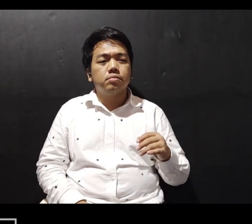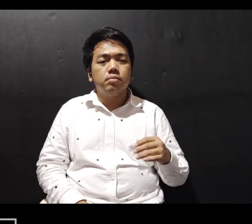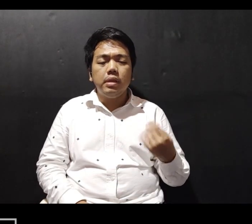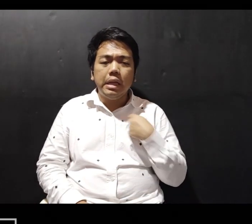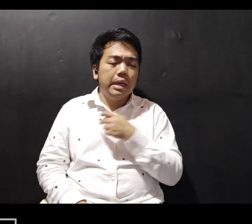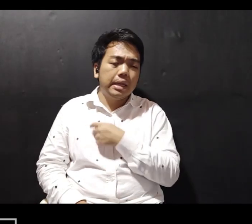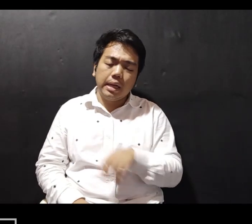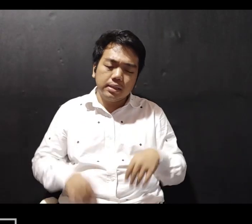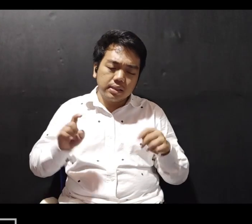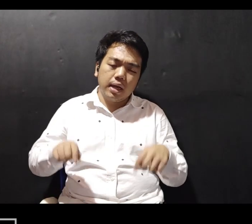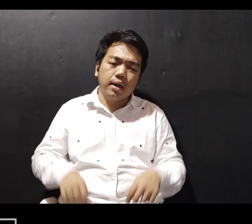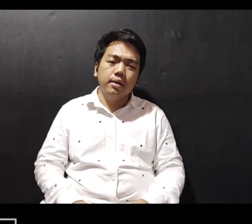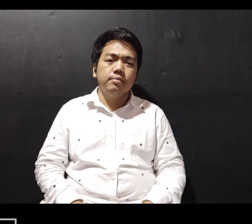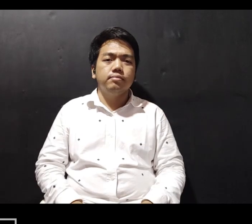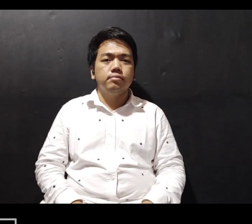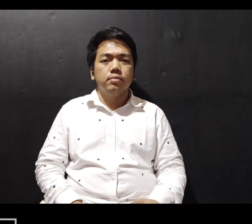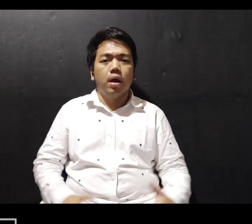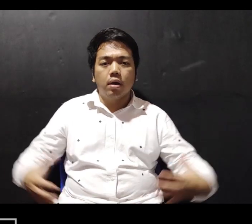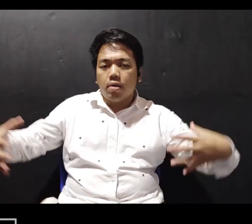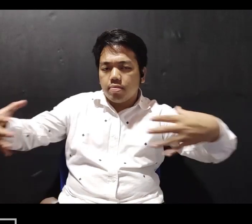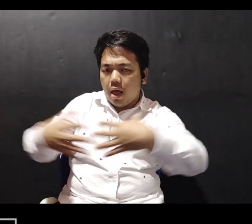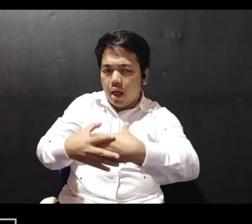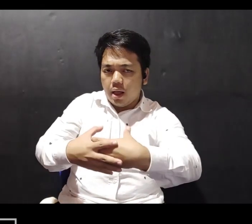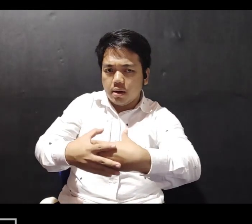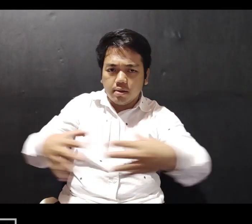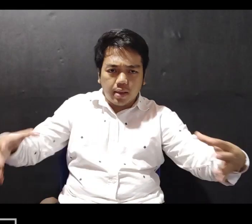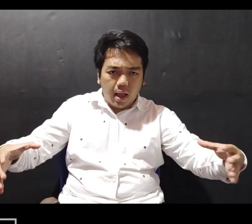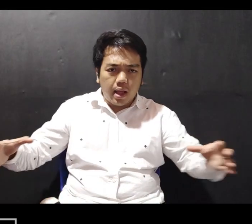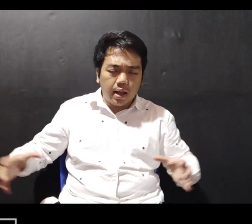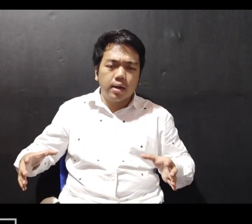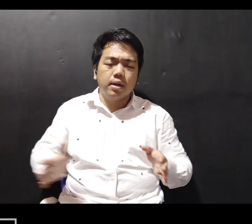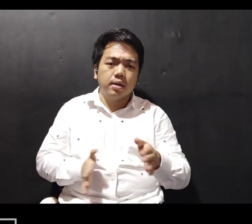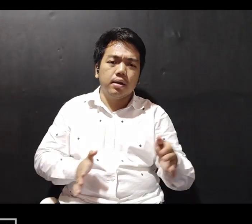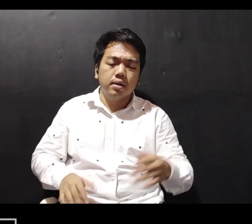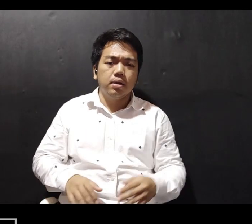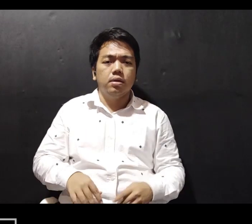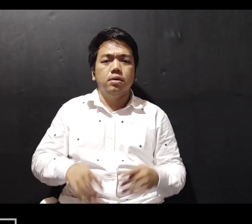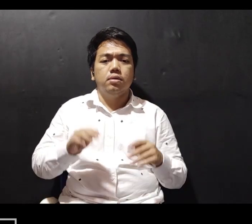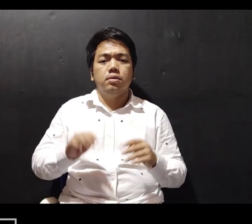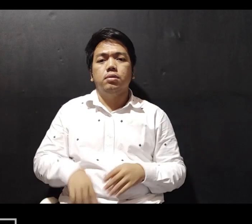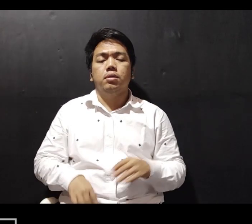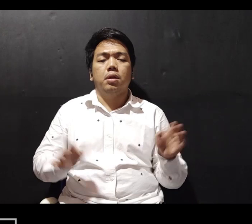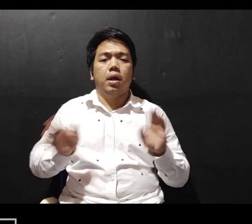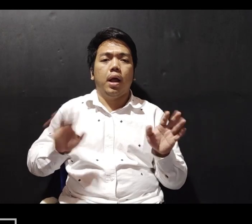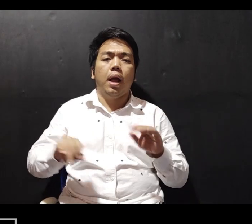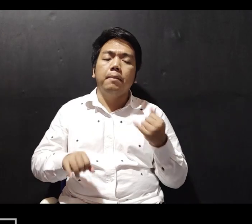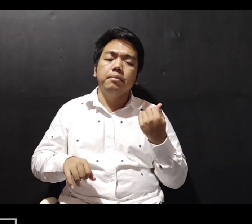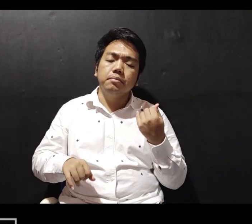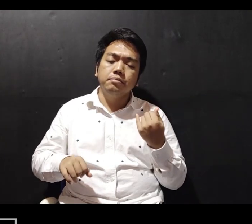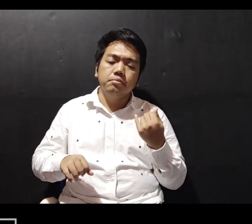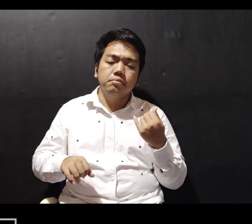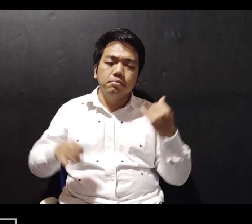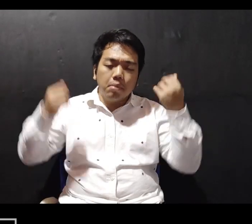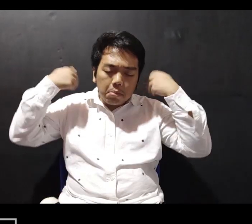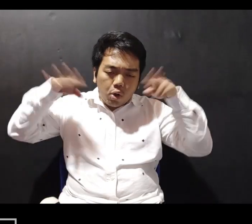ditahan di Yerusalem, tidak dapat kemana-mana, bukanlah sesuatu yang mudah. Karena para murid Yesus,